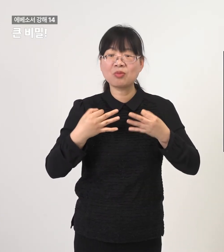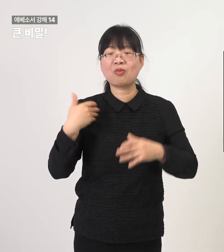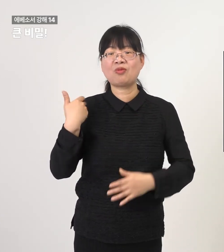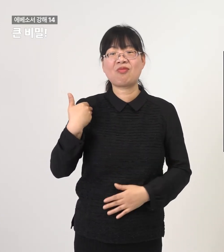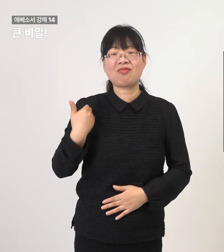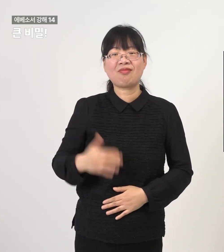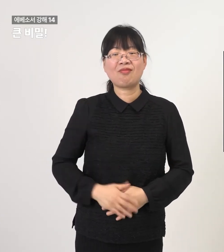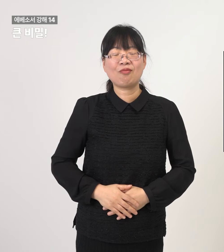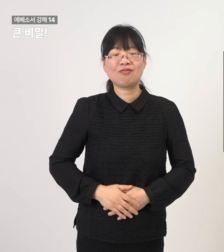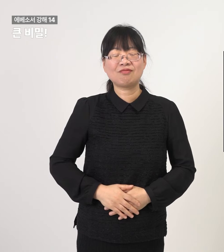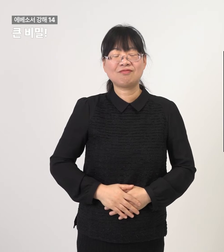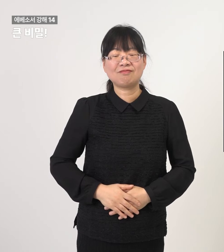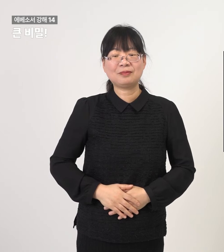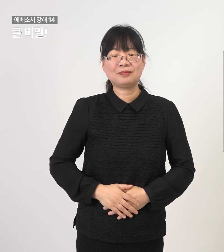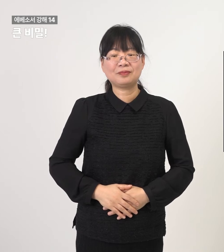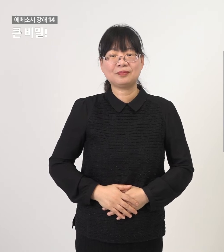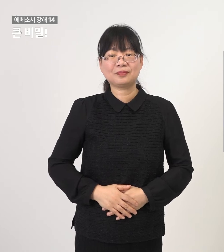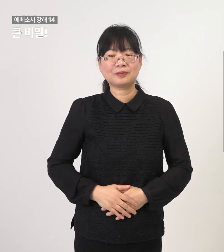그러면서